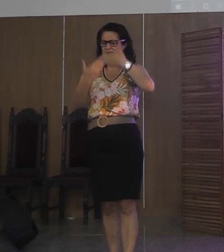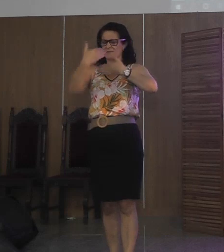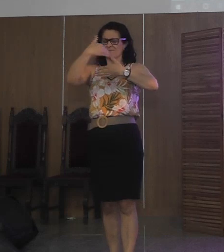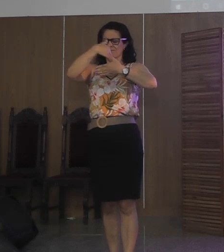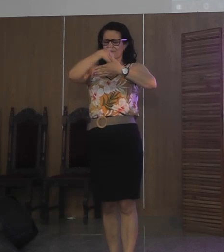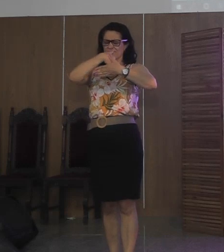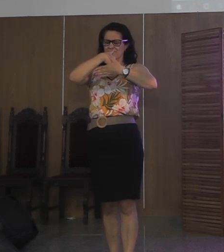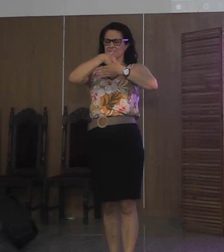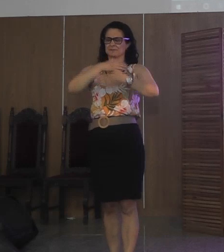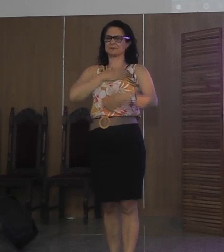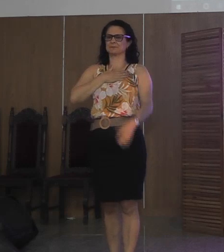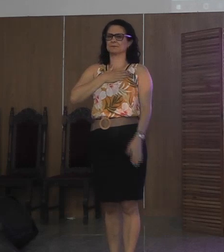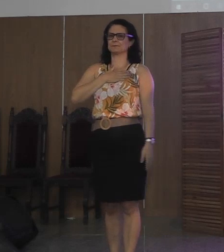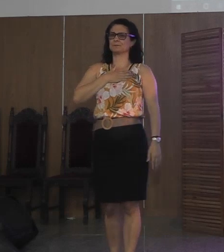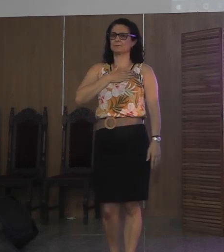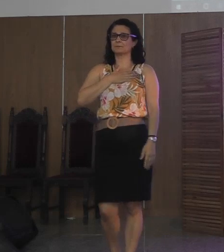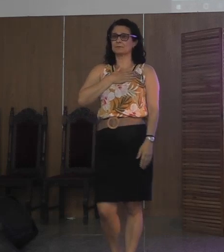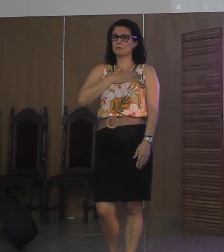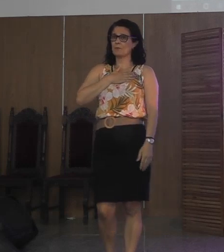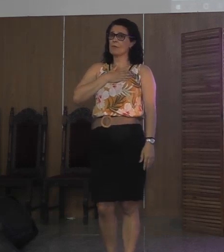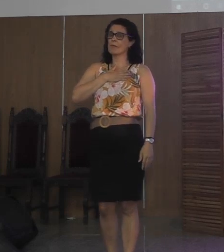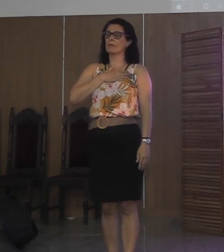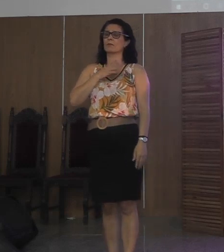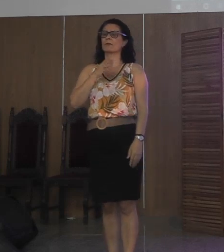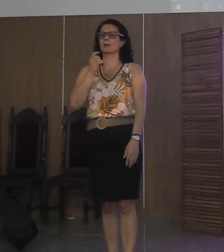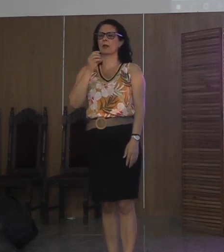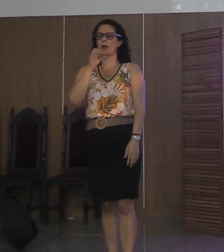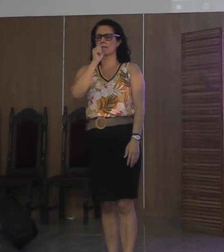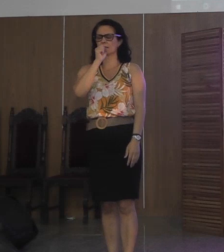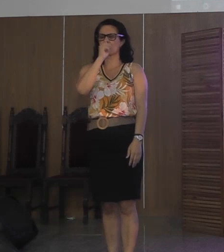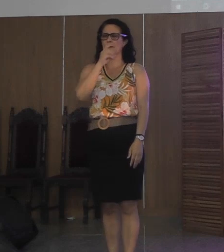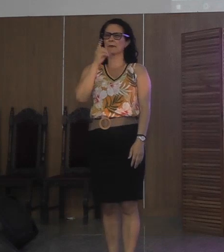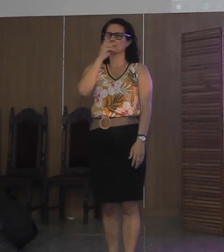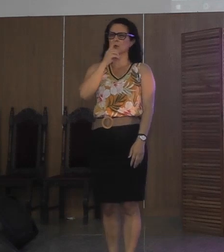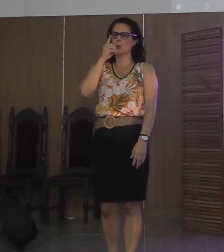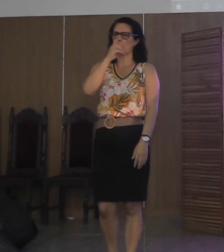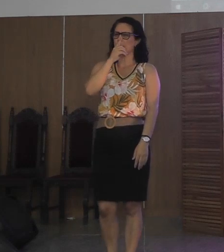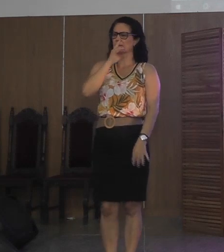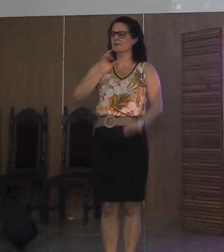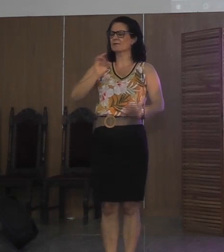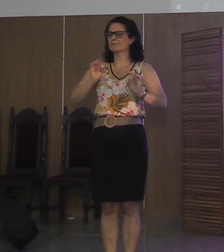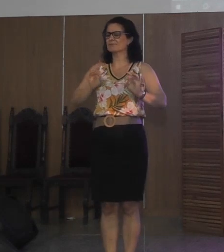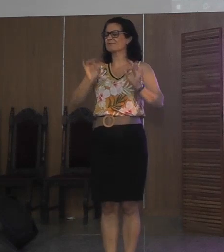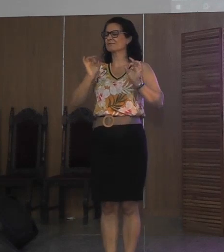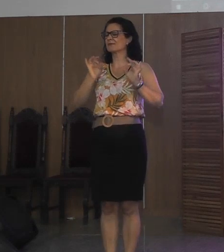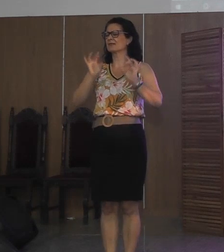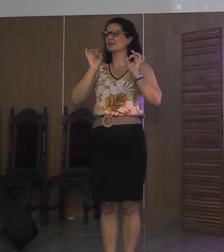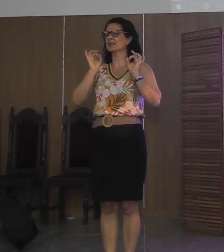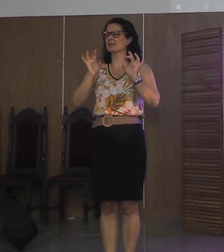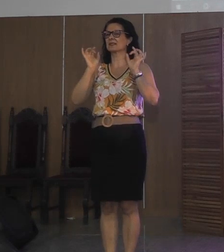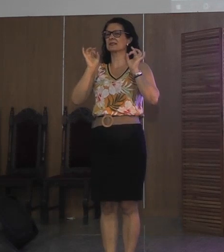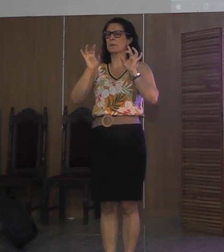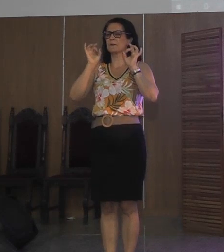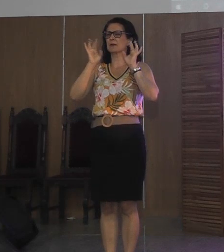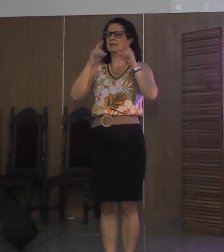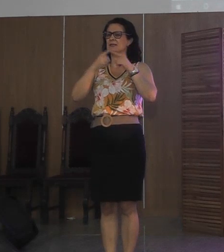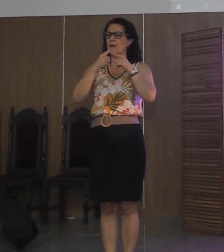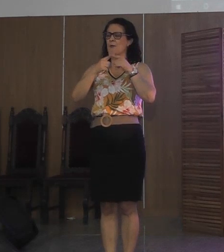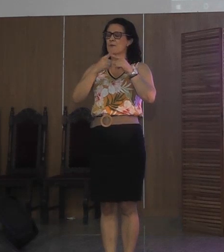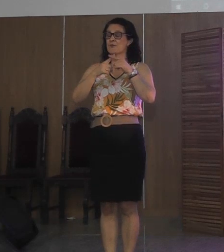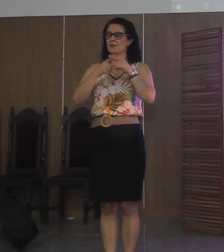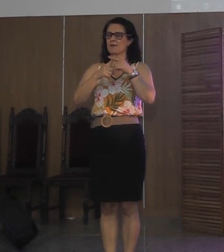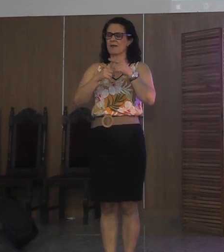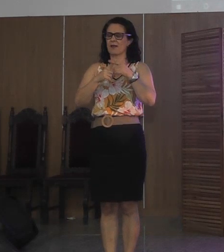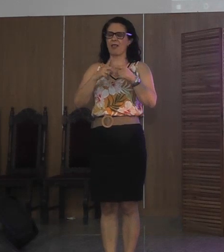por ser um fim de semana especial para nós, em tratar-se do momento que estaremos celebrando uma santa ceia,